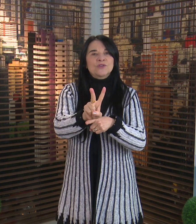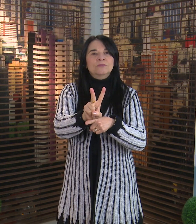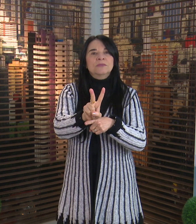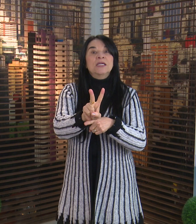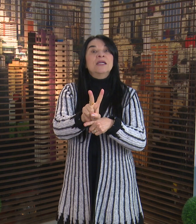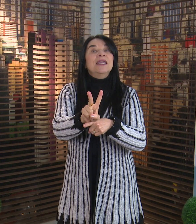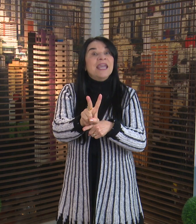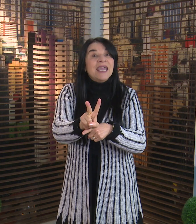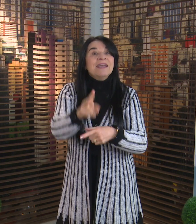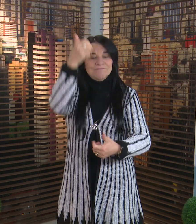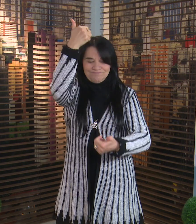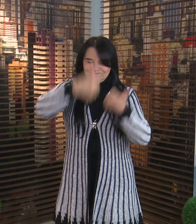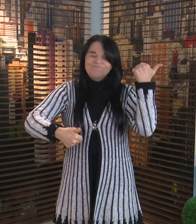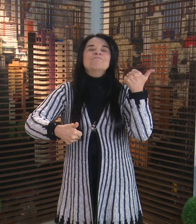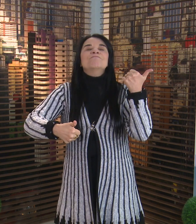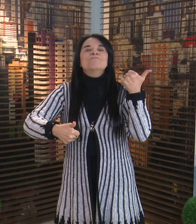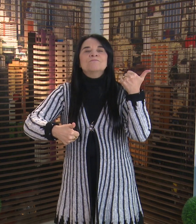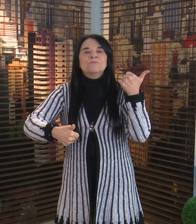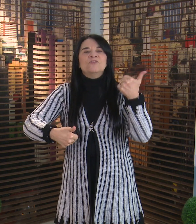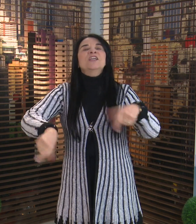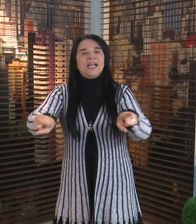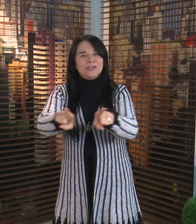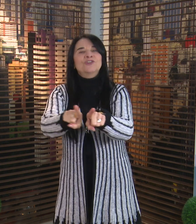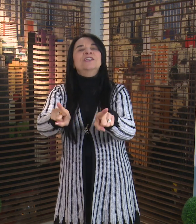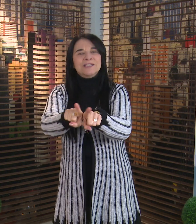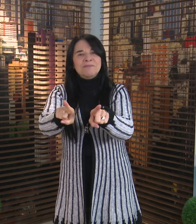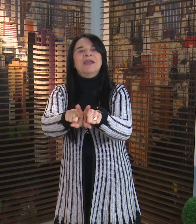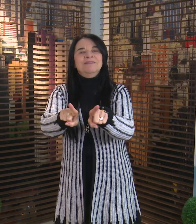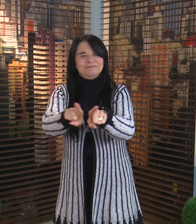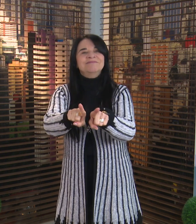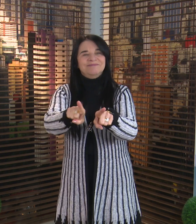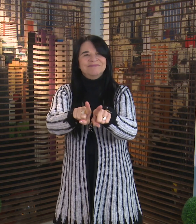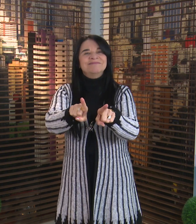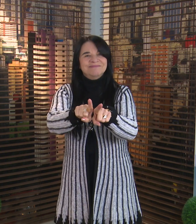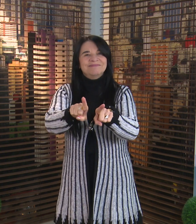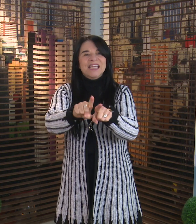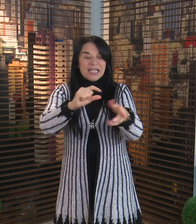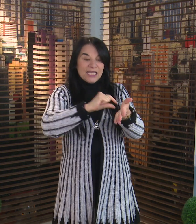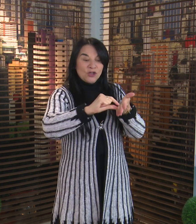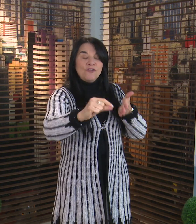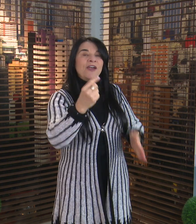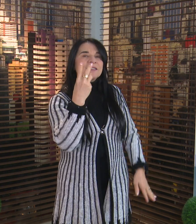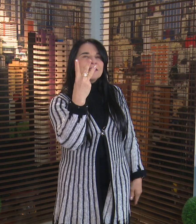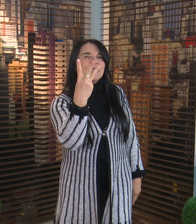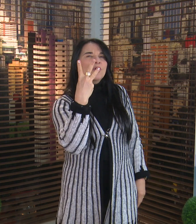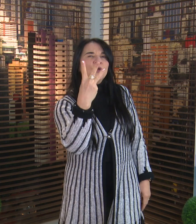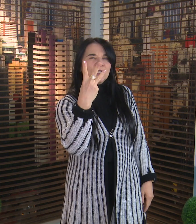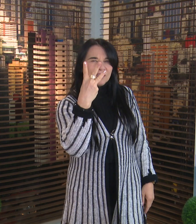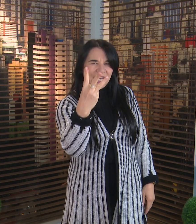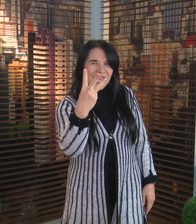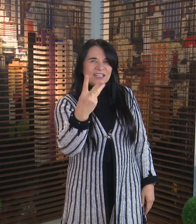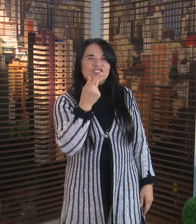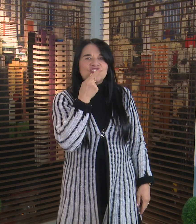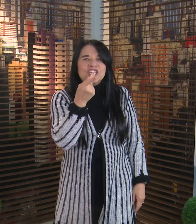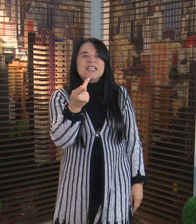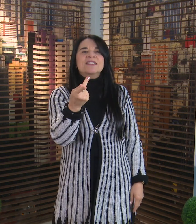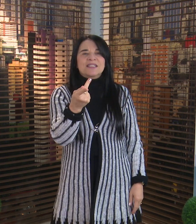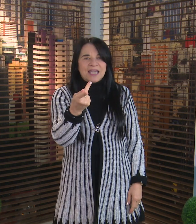Zeloso e vingador também. E no versículo 3 diz